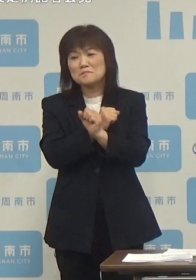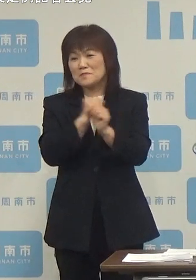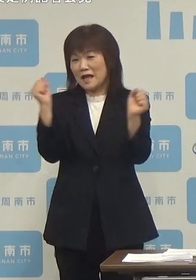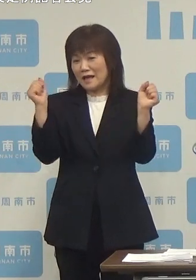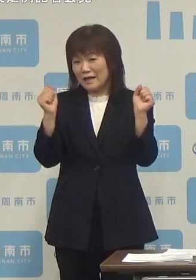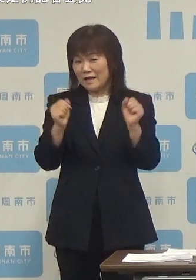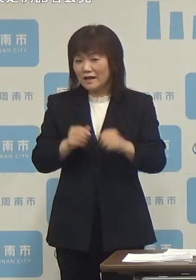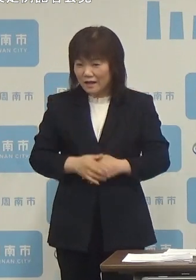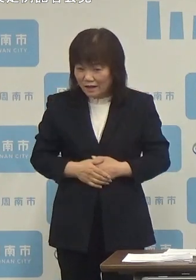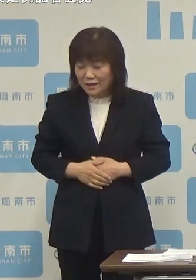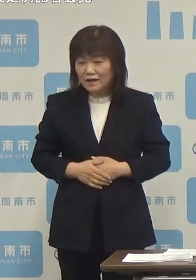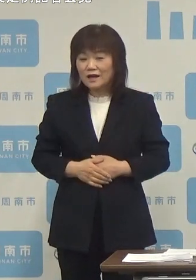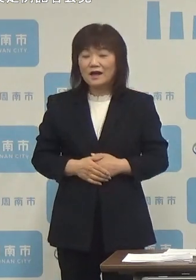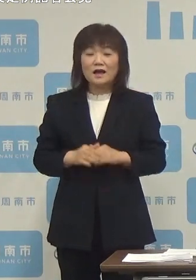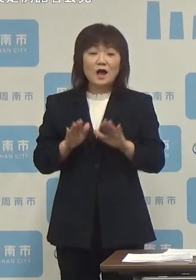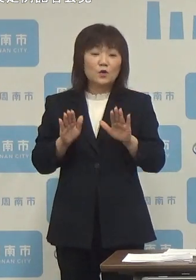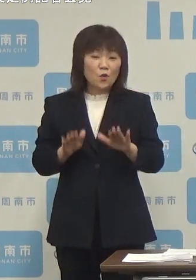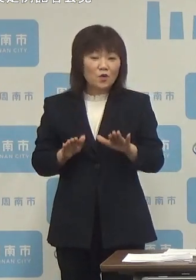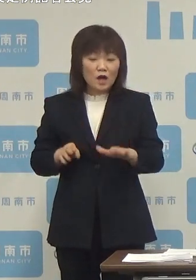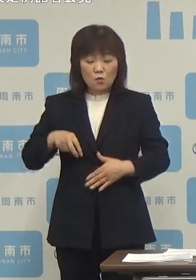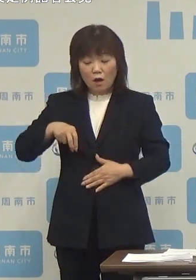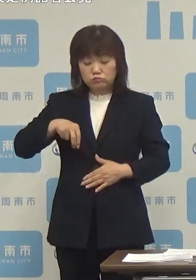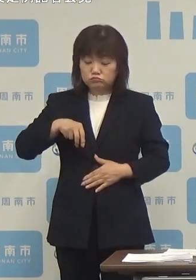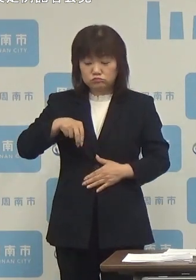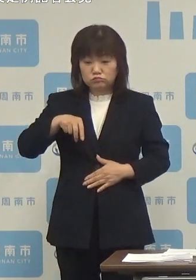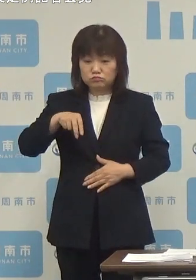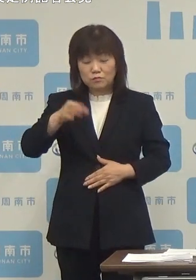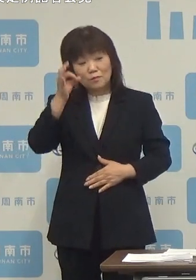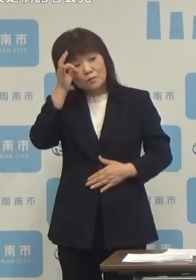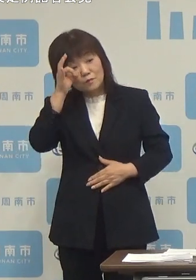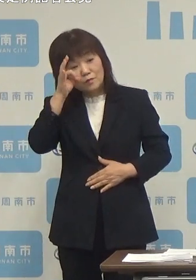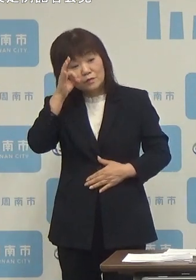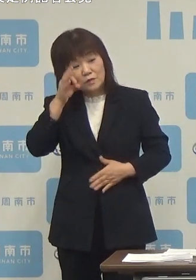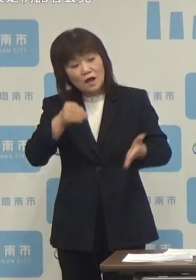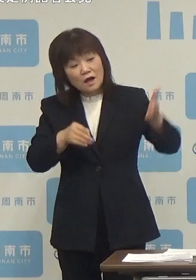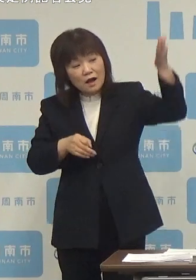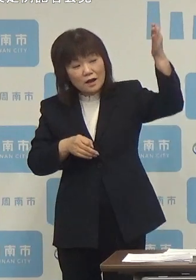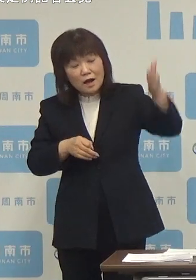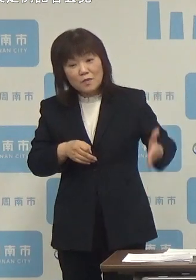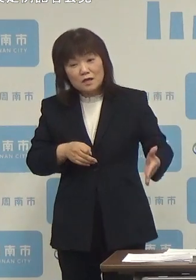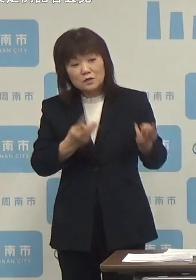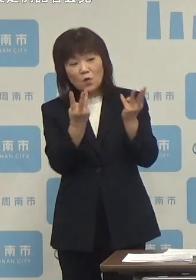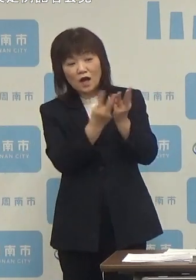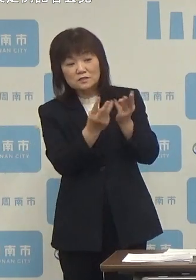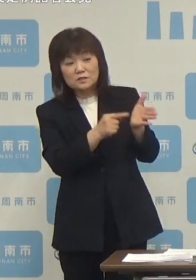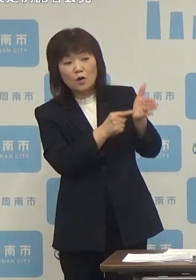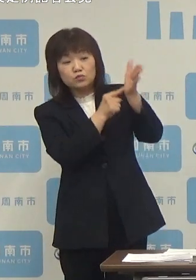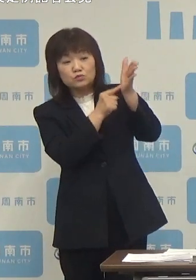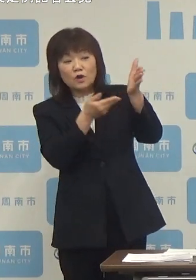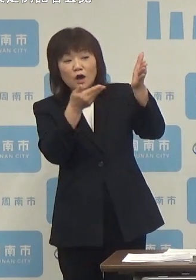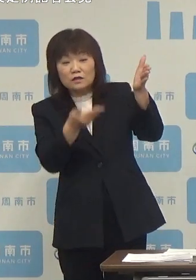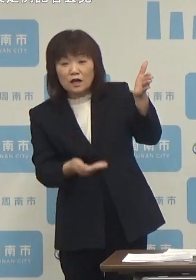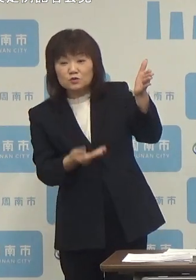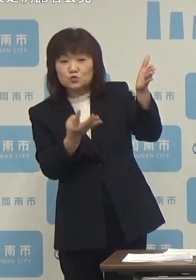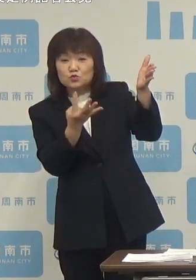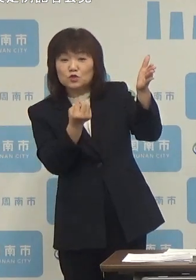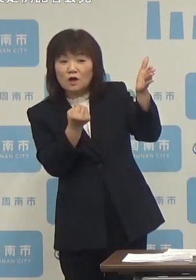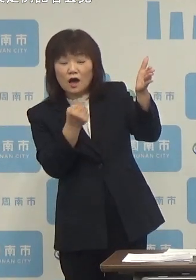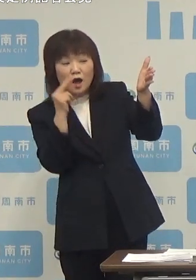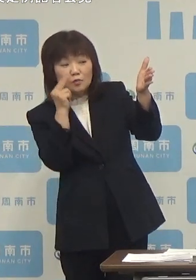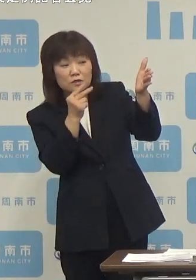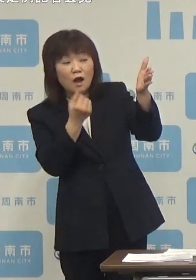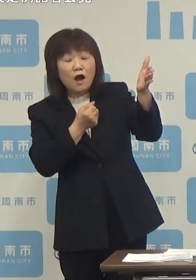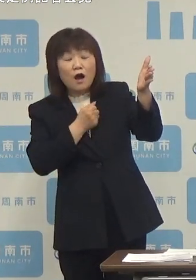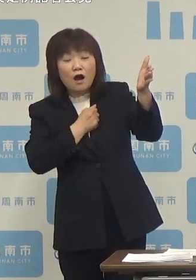くことはできませんでしたが、今回は回覧通路側にも 表示部を設置していただきましたので